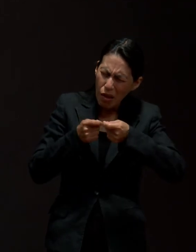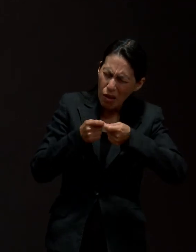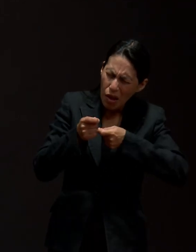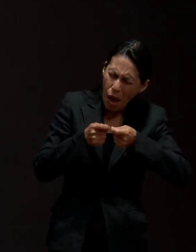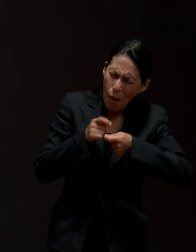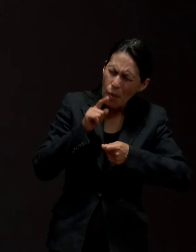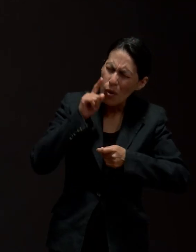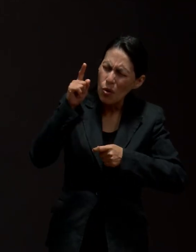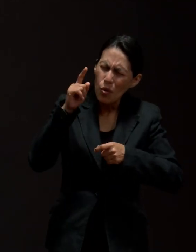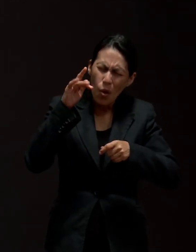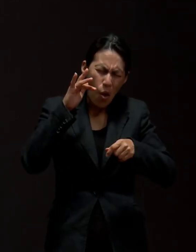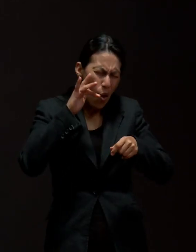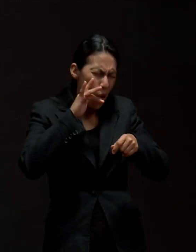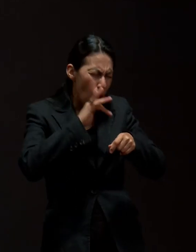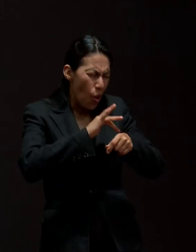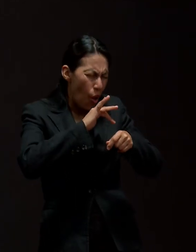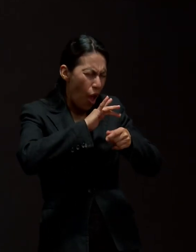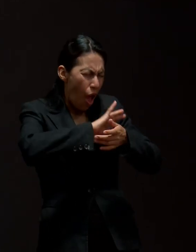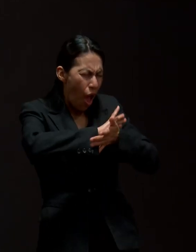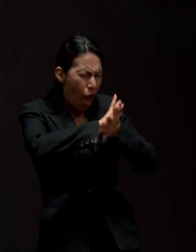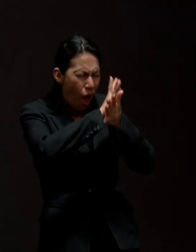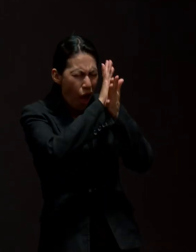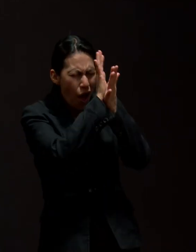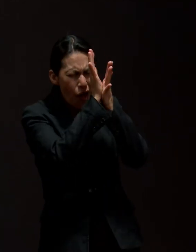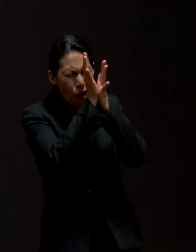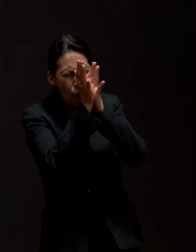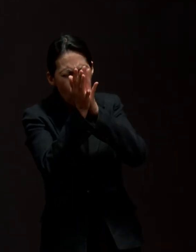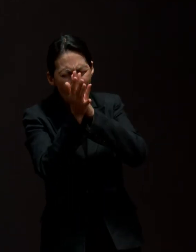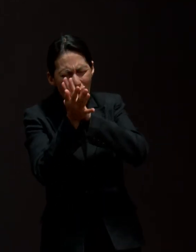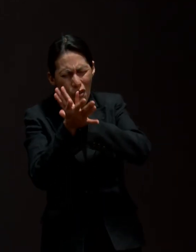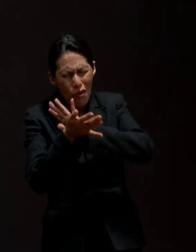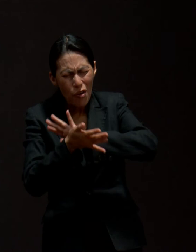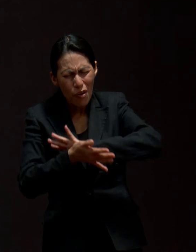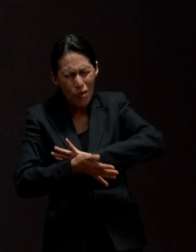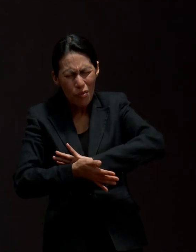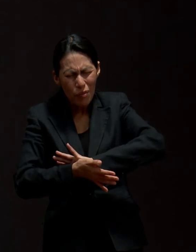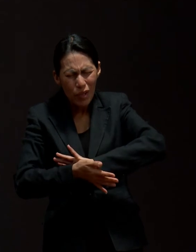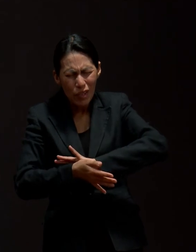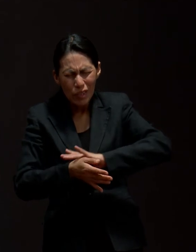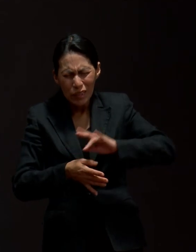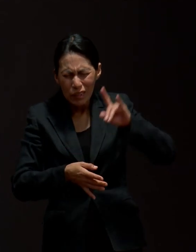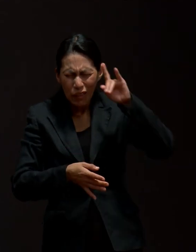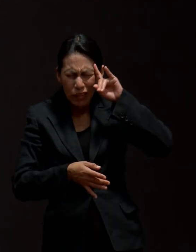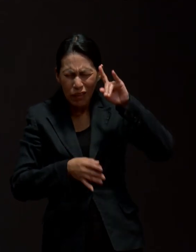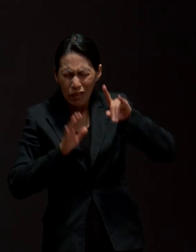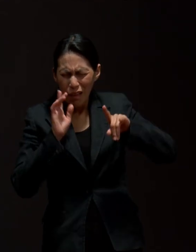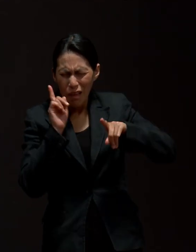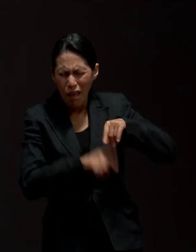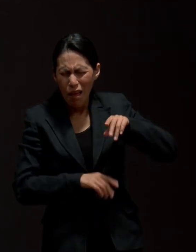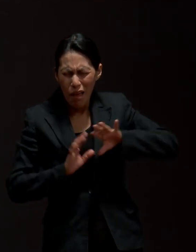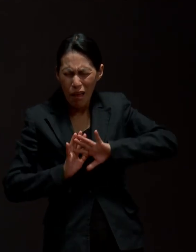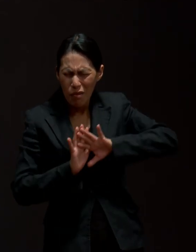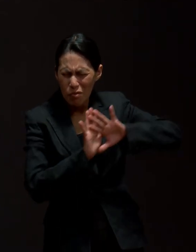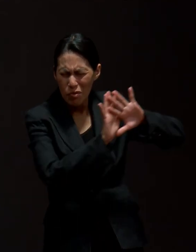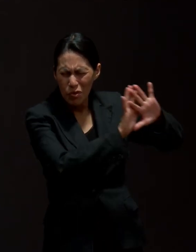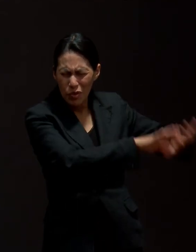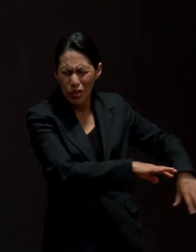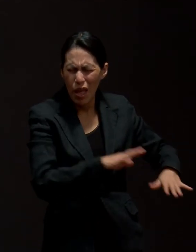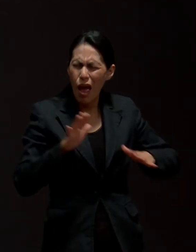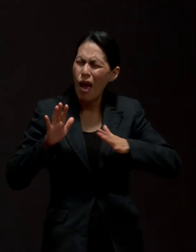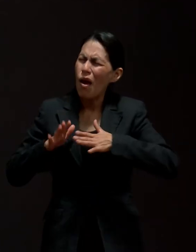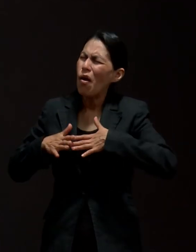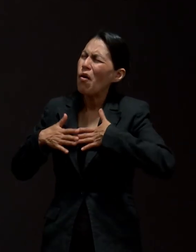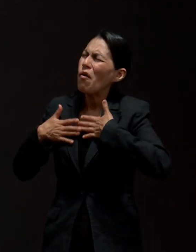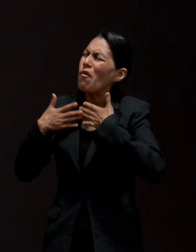transformarlas en mentes que son entregadas para pensar en ti, creer